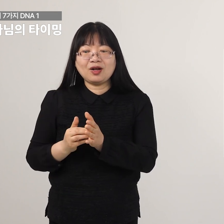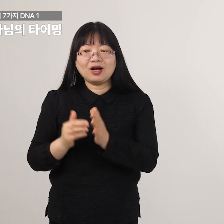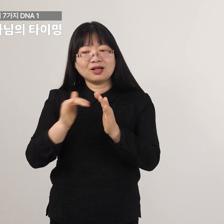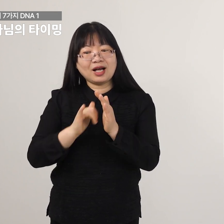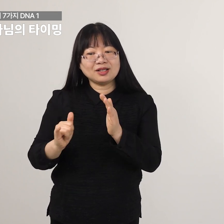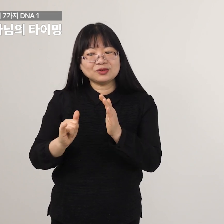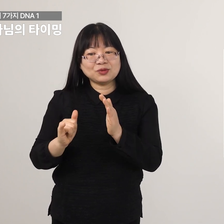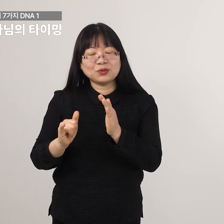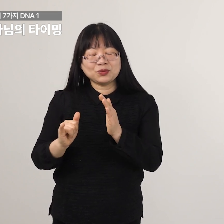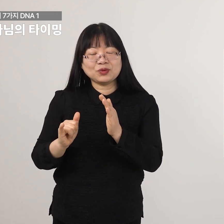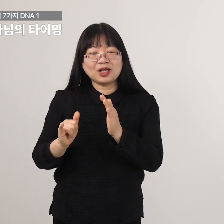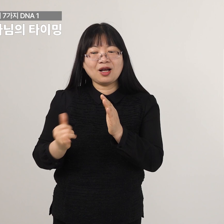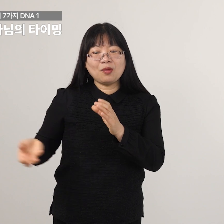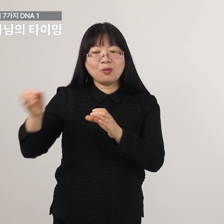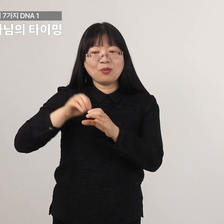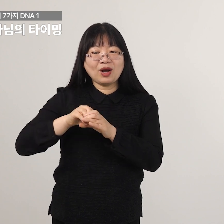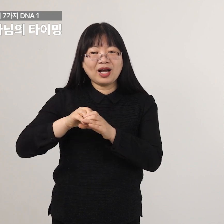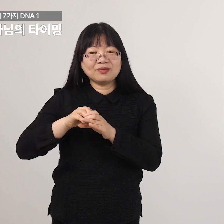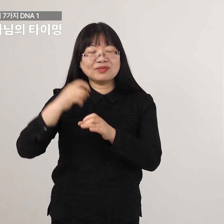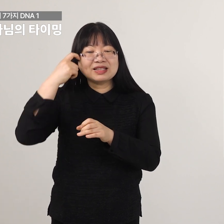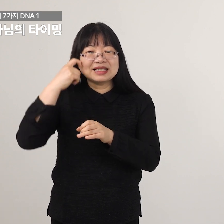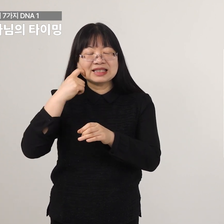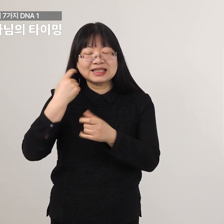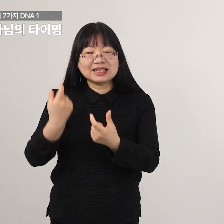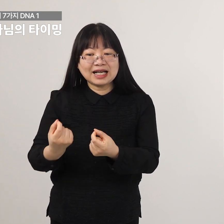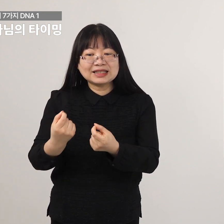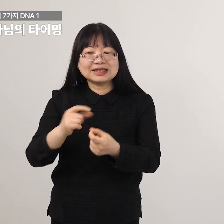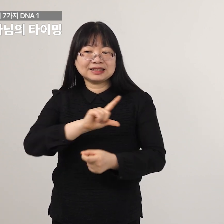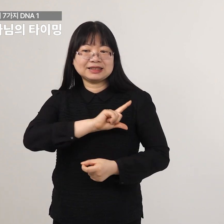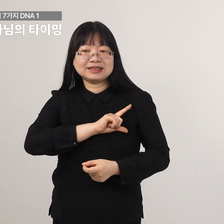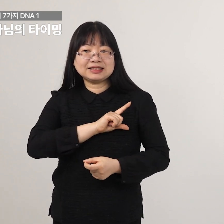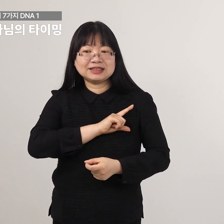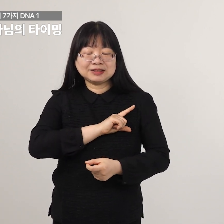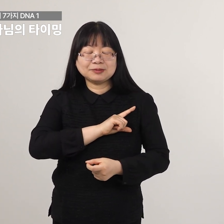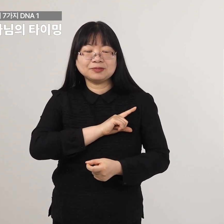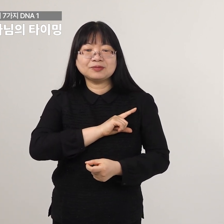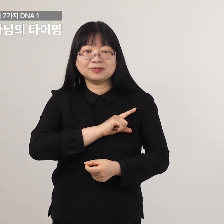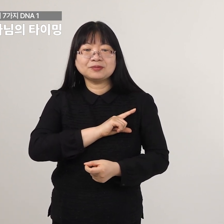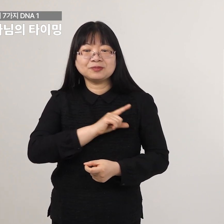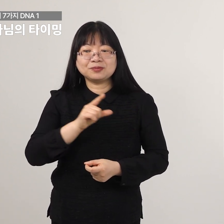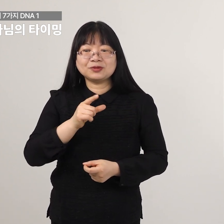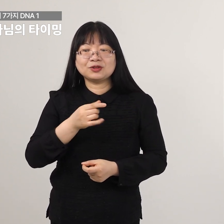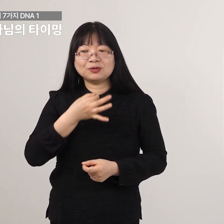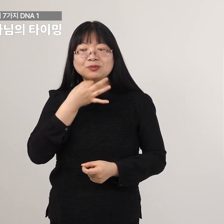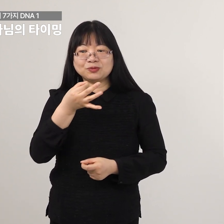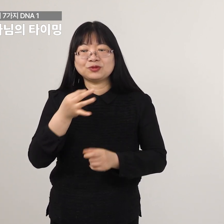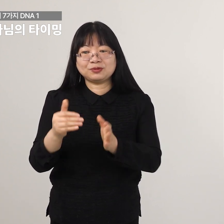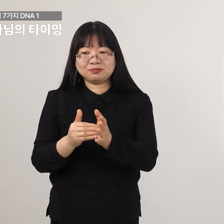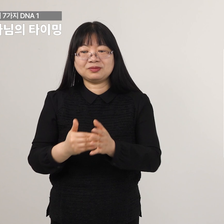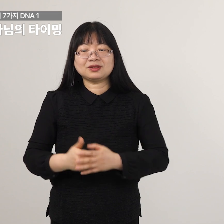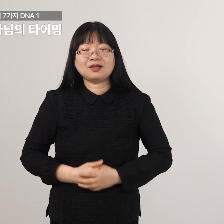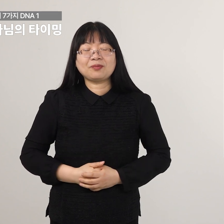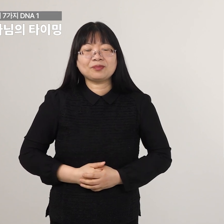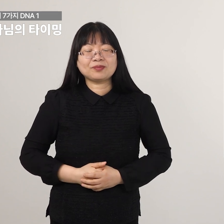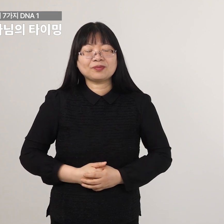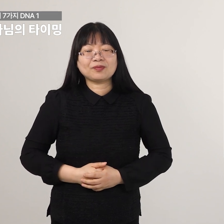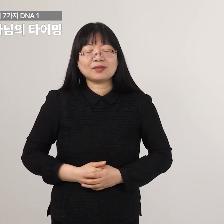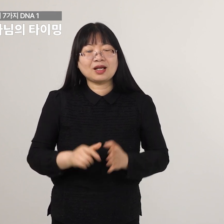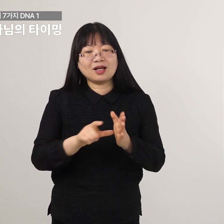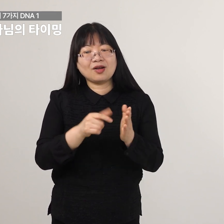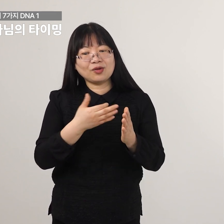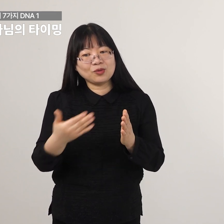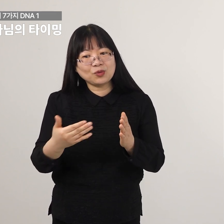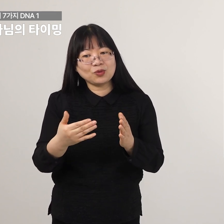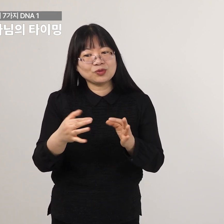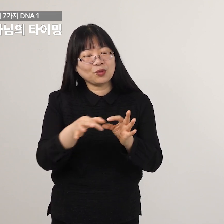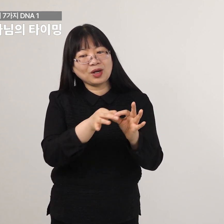가족 공동체로서 가까워진 호칭을 여기다 씁니다. 세월이 흘렀다는 얘기겠고